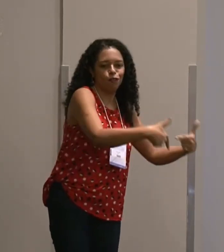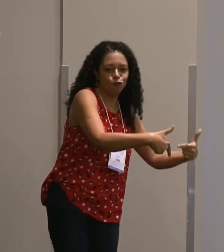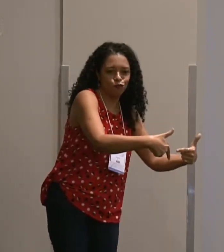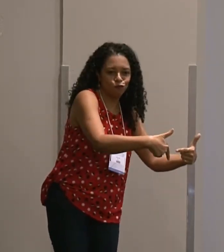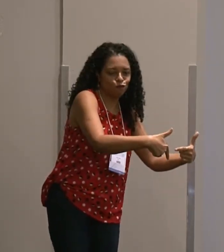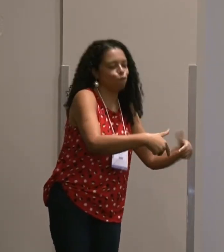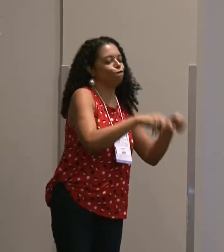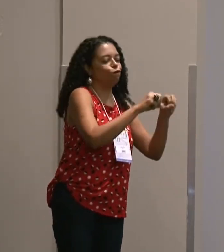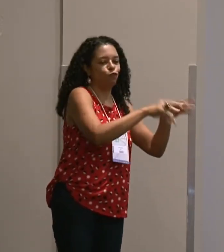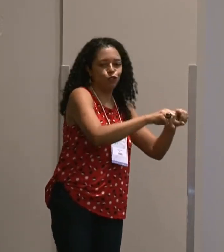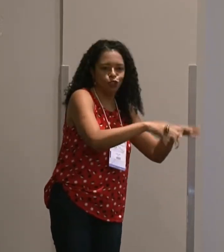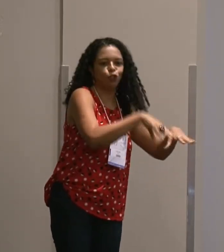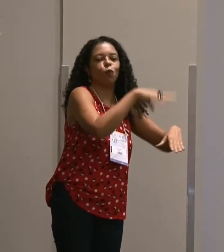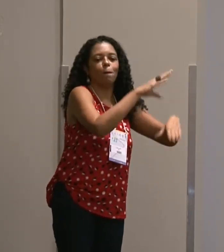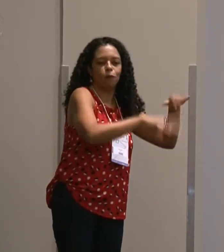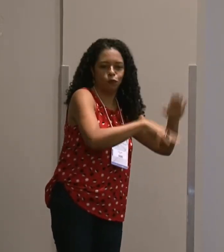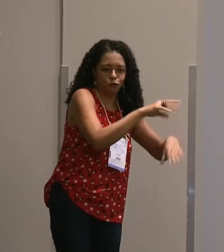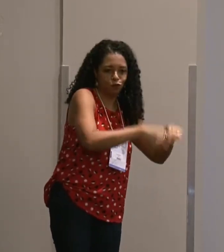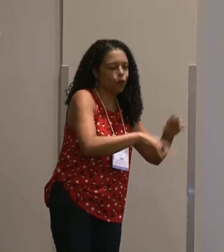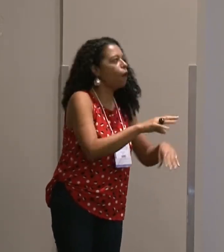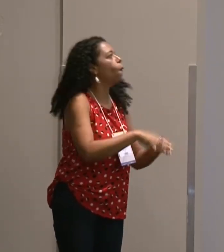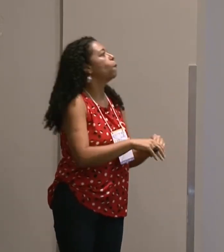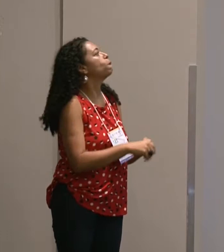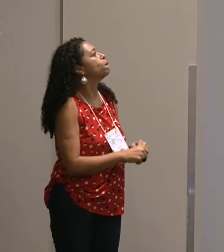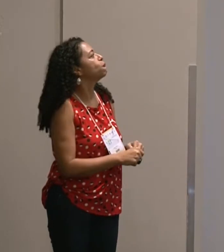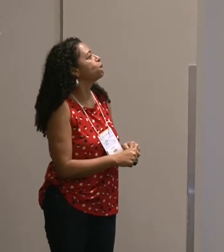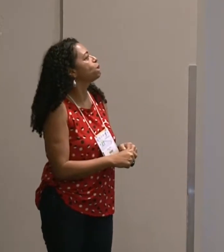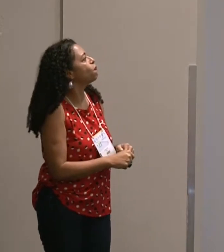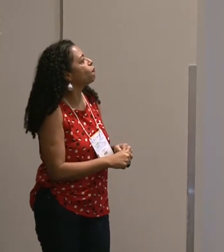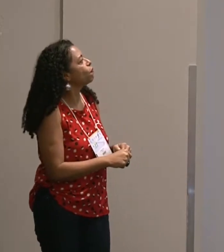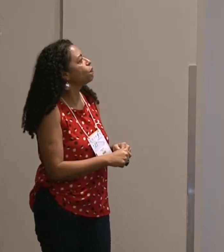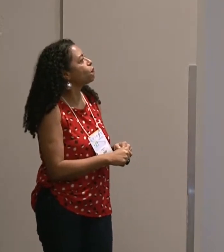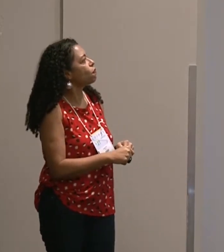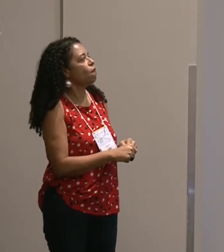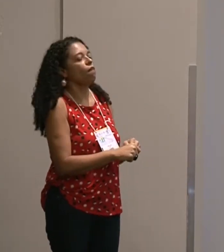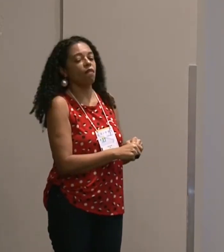dados sob atuação profissional.